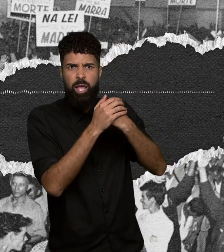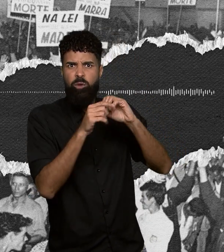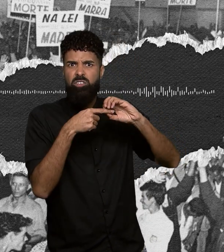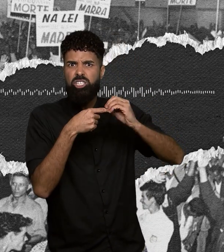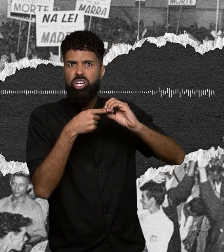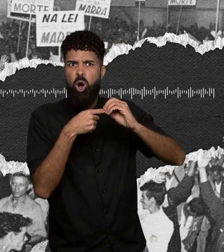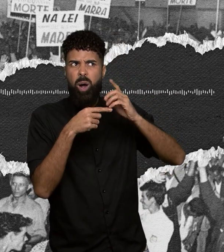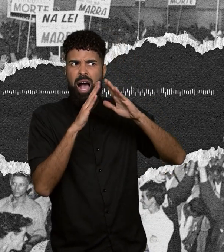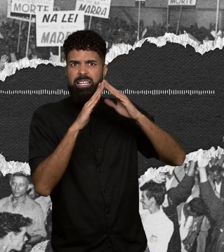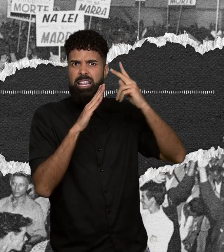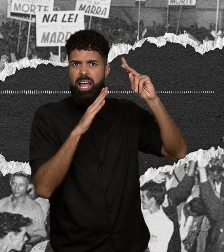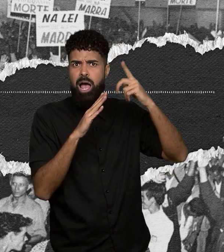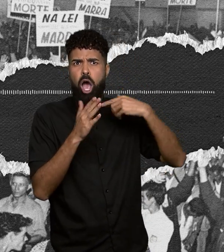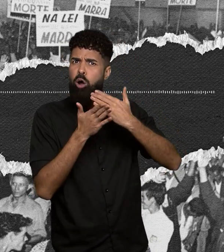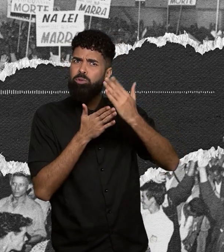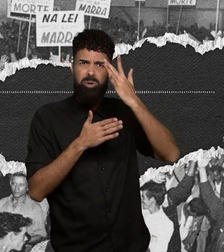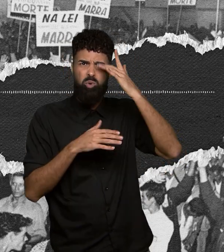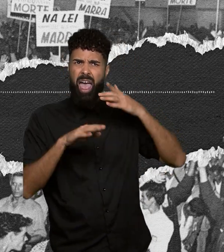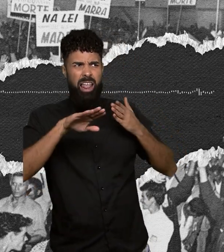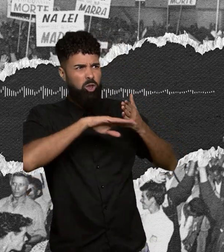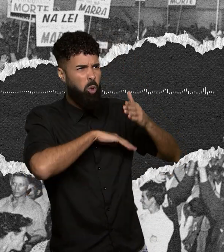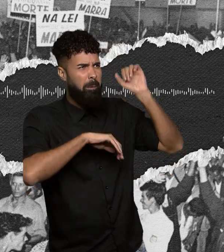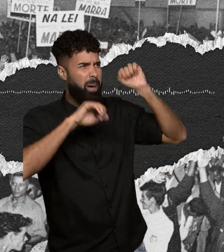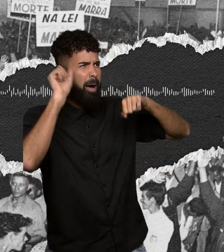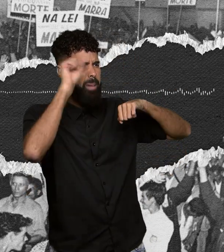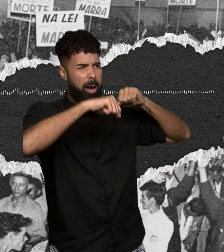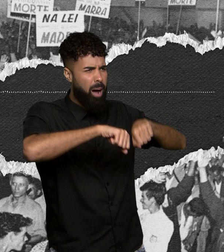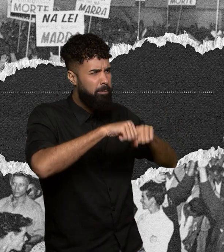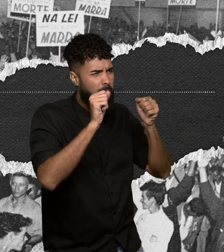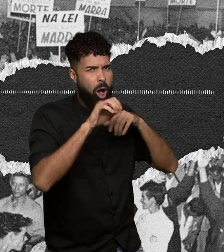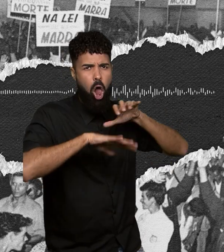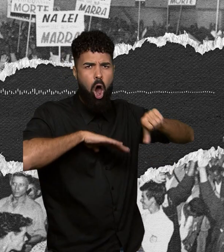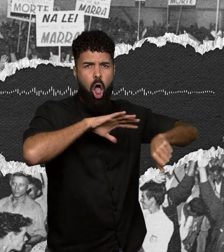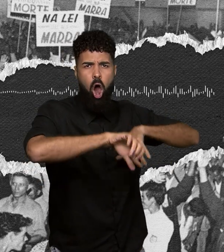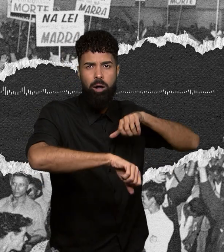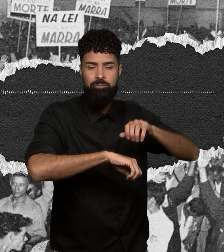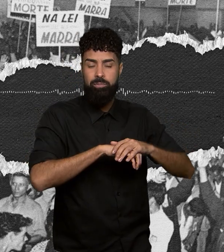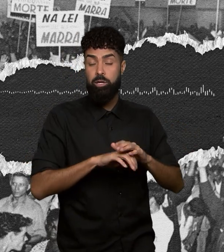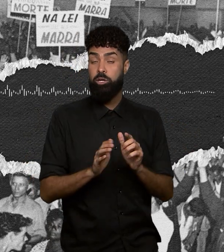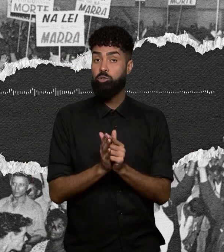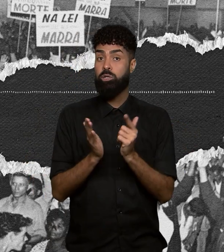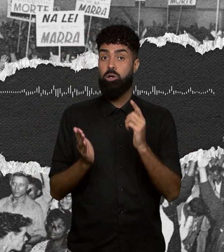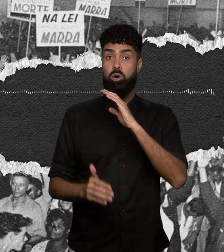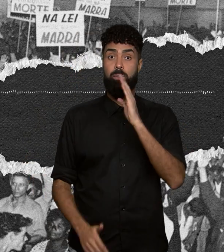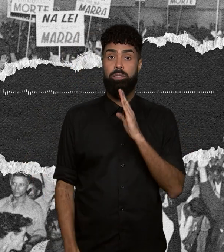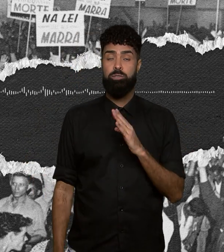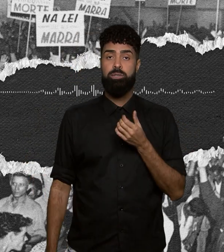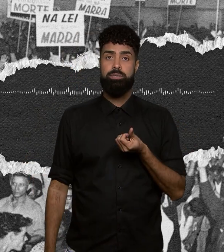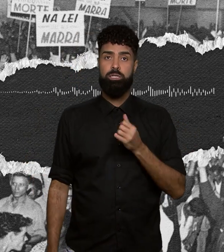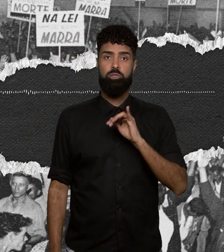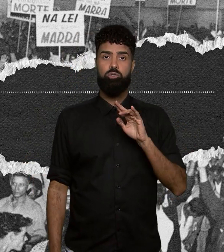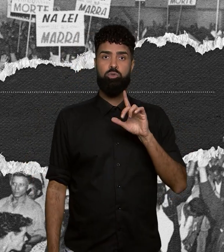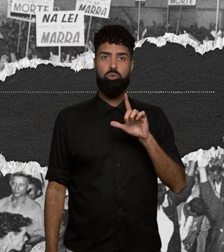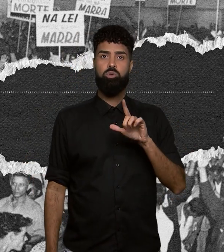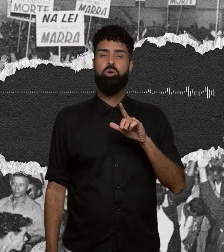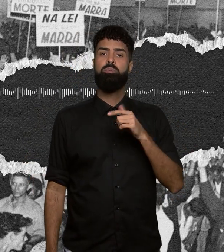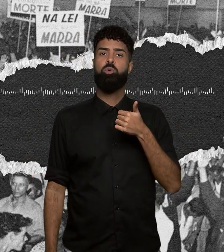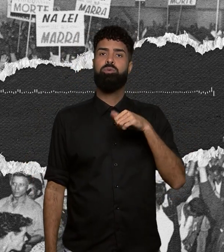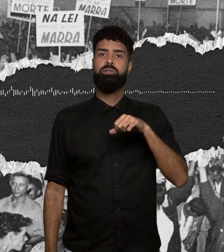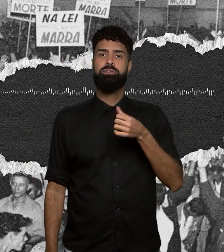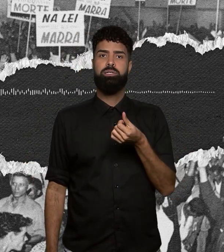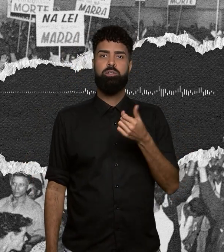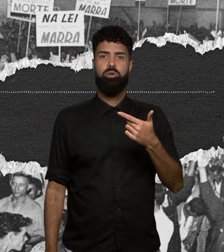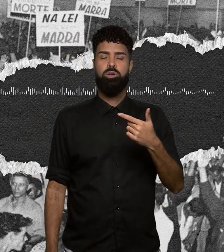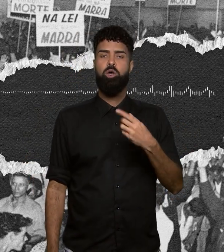assim começou a onda de saques Jornal do Brasil 6 de julho de 1962